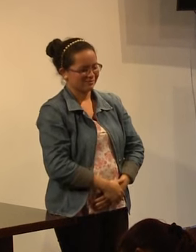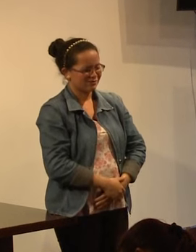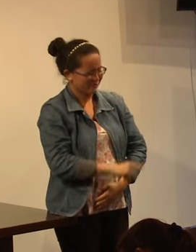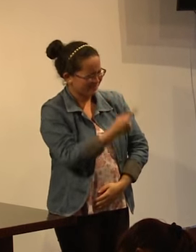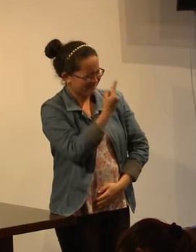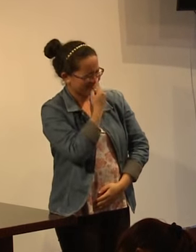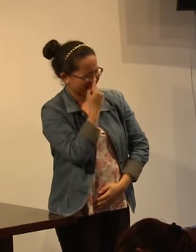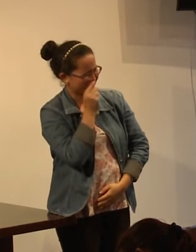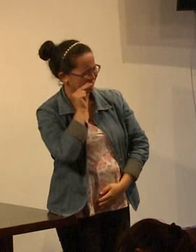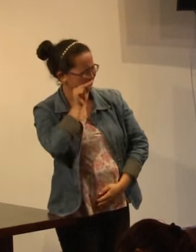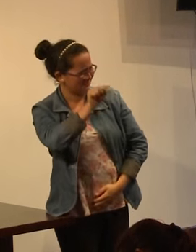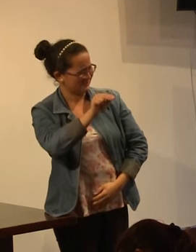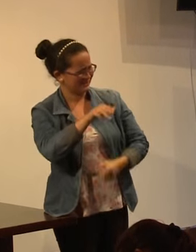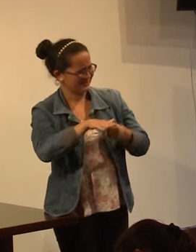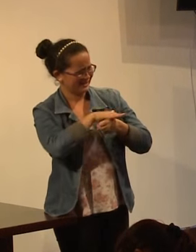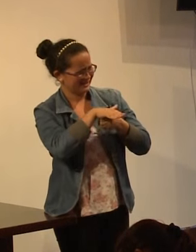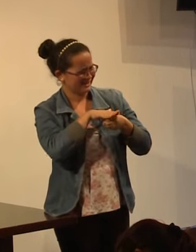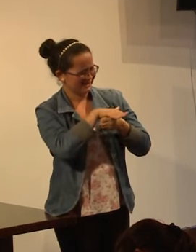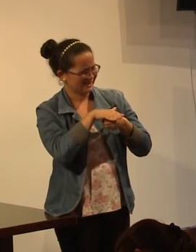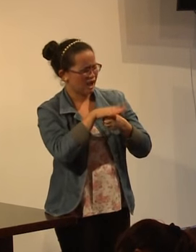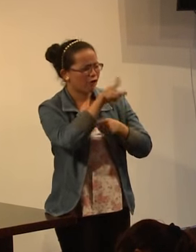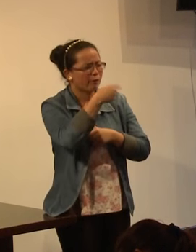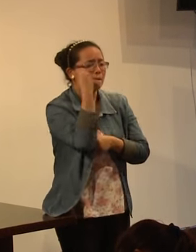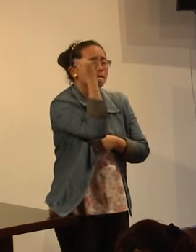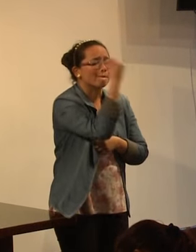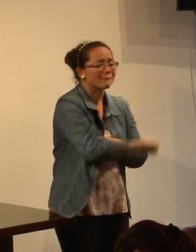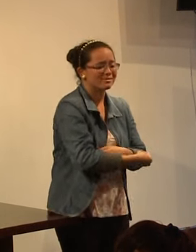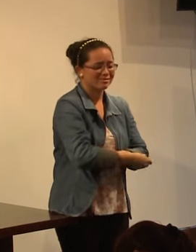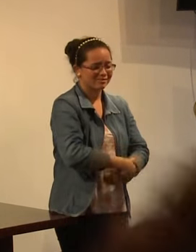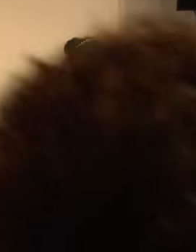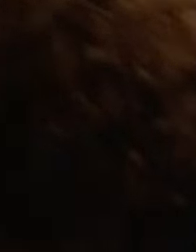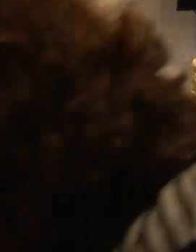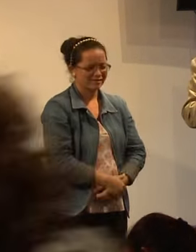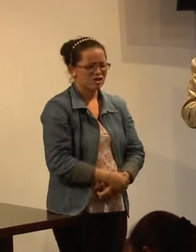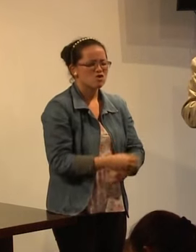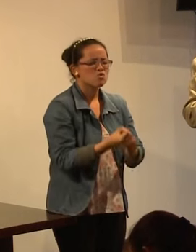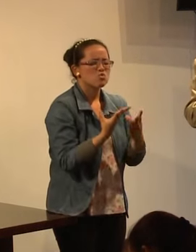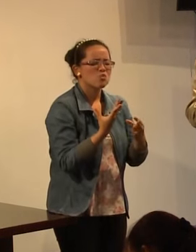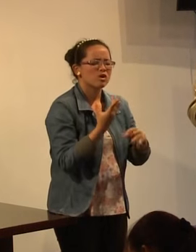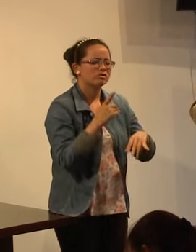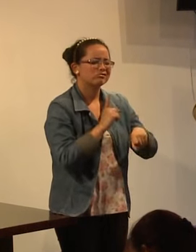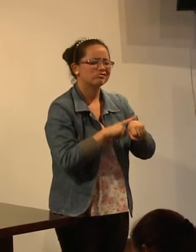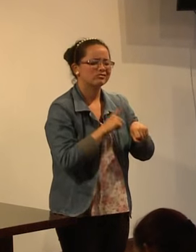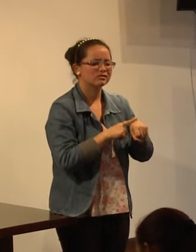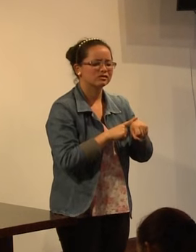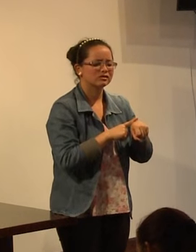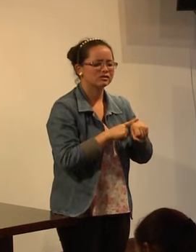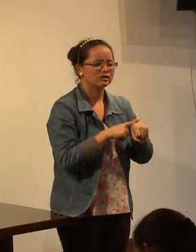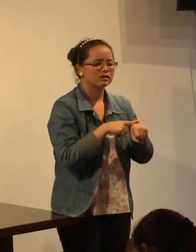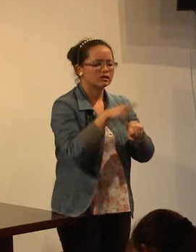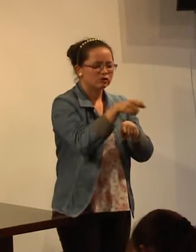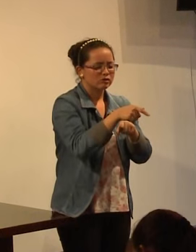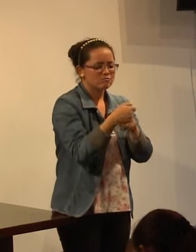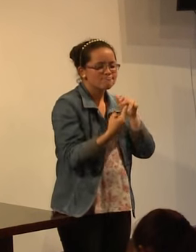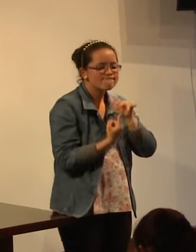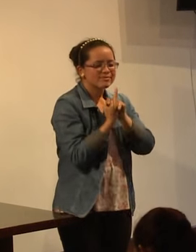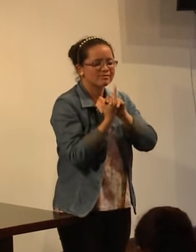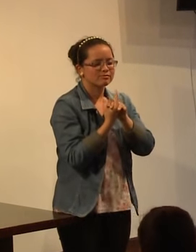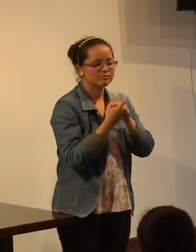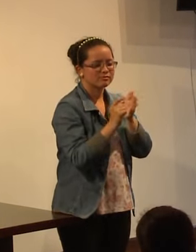parece muy curioso que se vea de manera desapercibida. ¿Hace cuánto que la humanidad inventó la escritura?